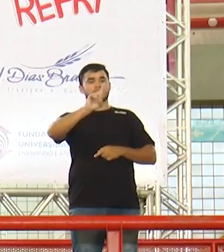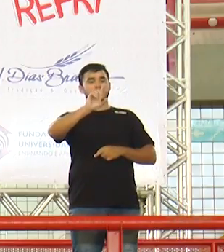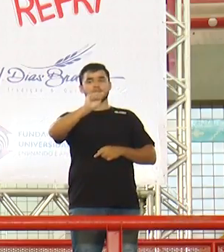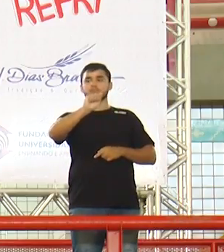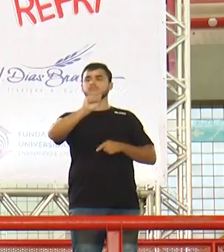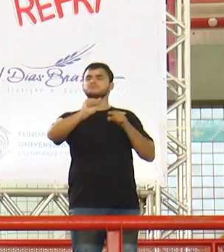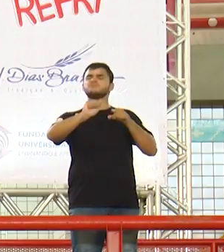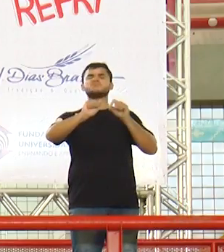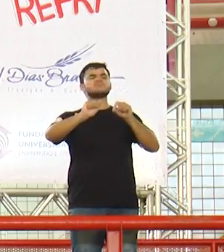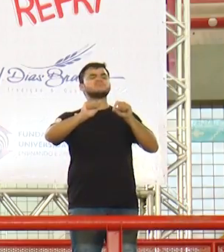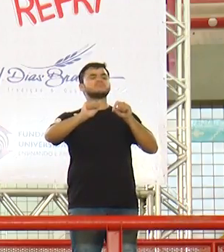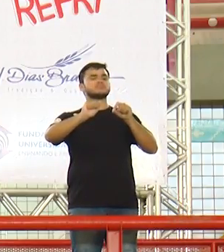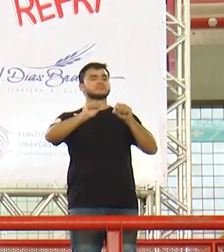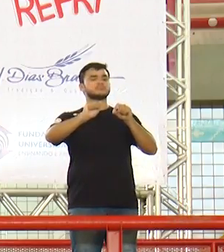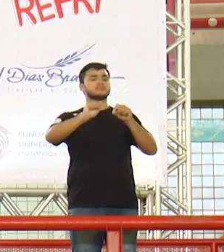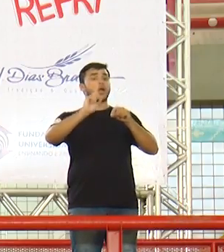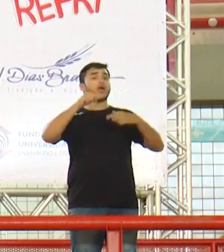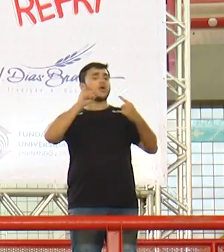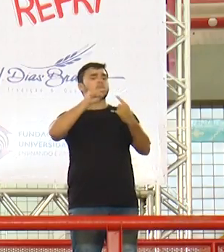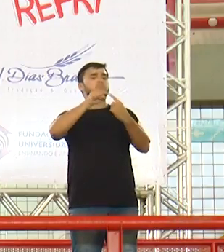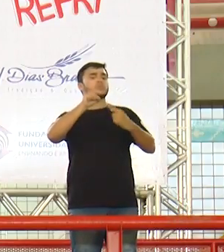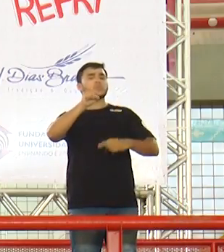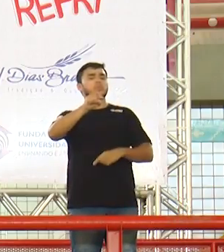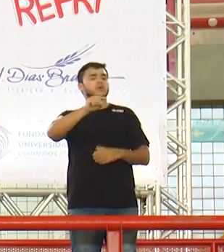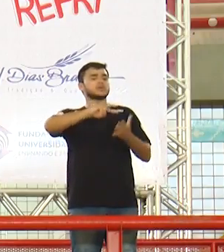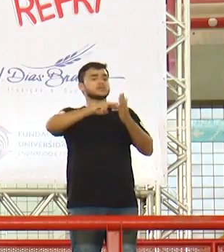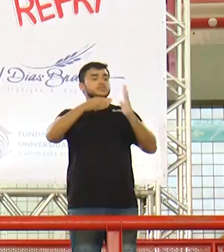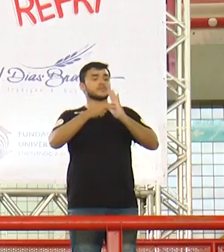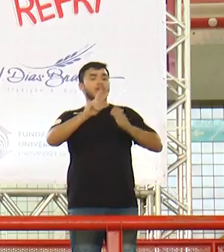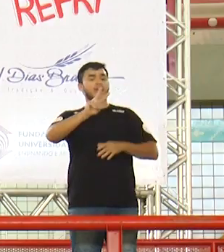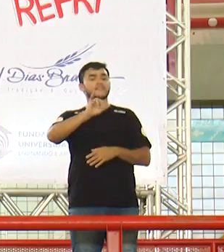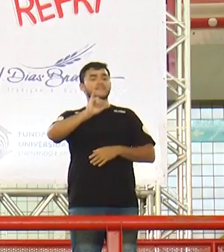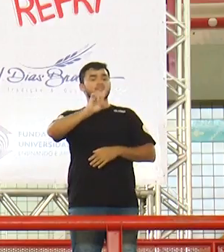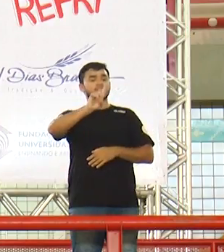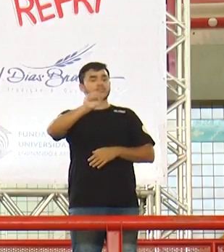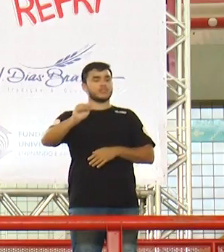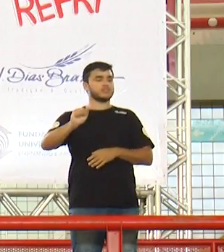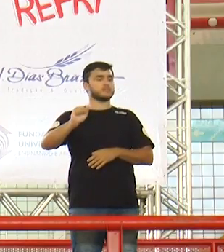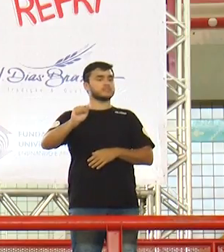mim. Qual é a função sintática da palavra vida?